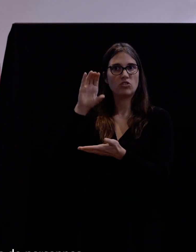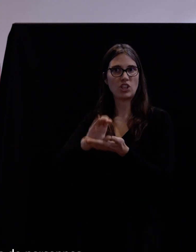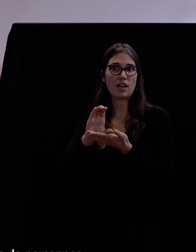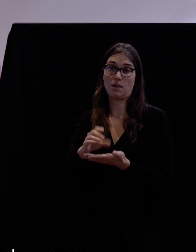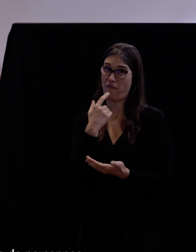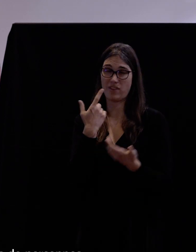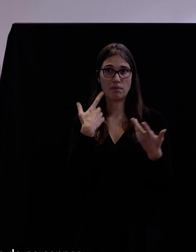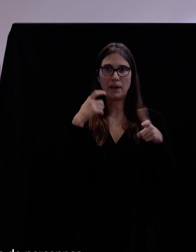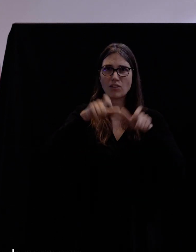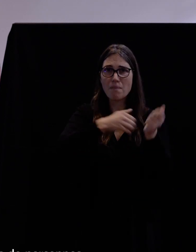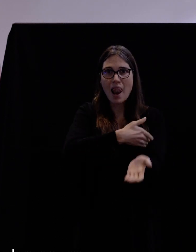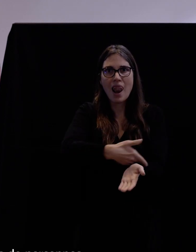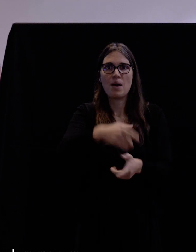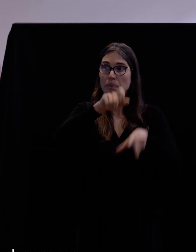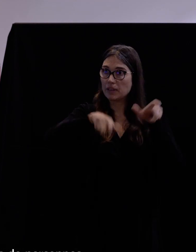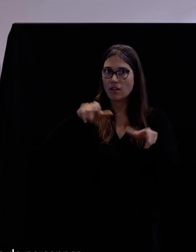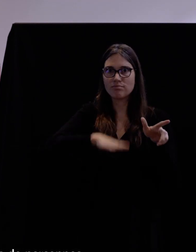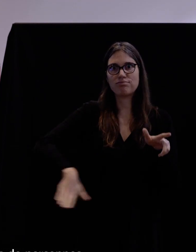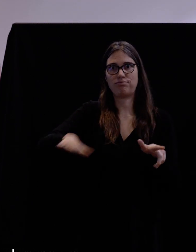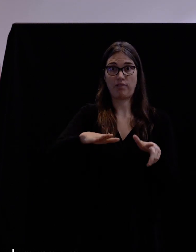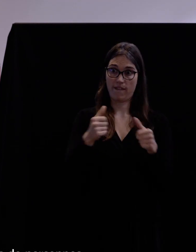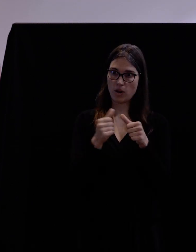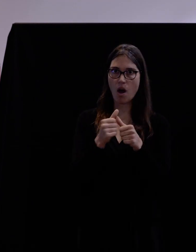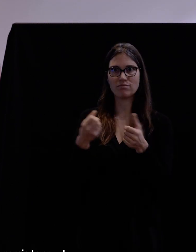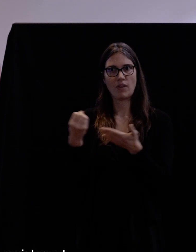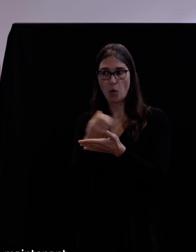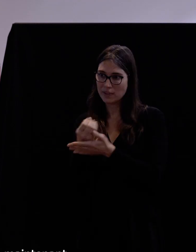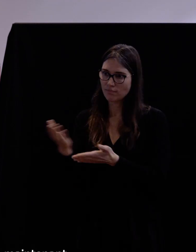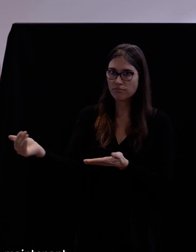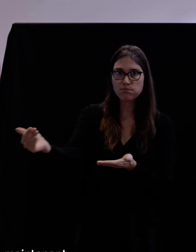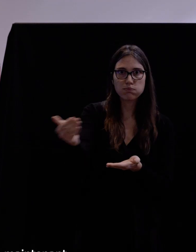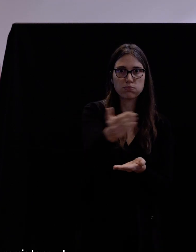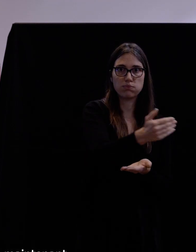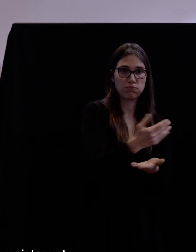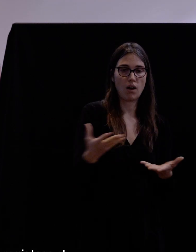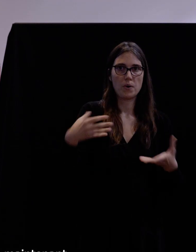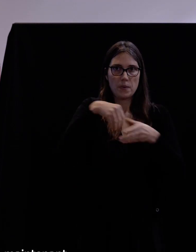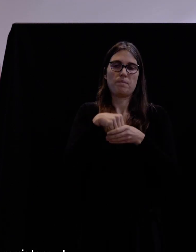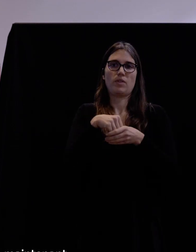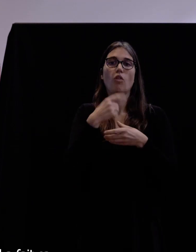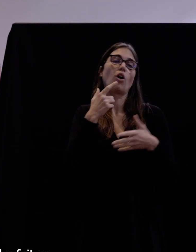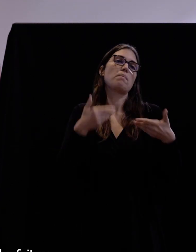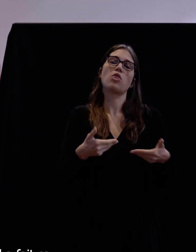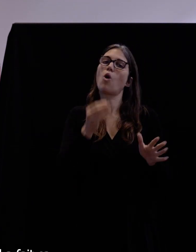milliers de personnes, et donc il a poolé toutes les fréquences. Donc je crois que maintenant, il faut s'arrêter de chercher les